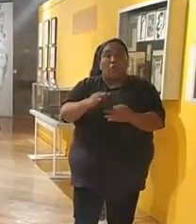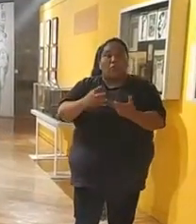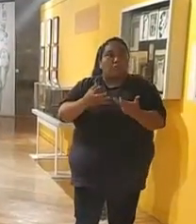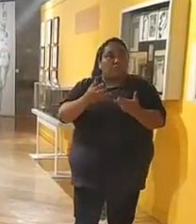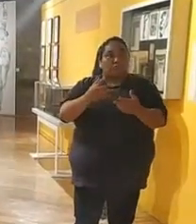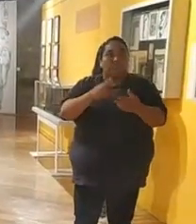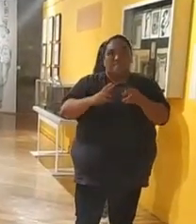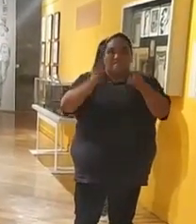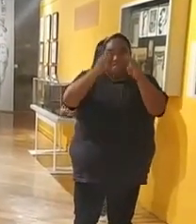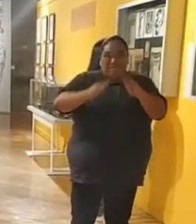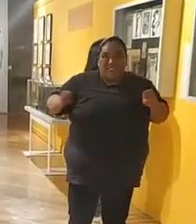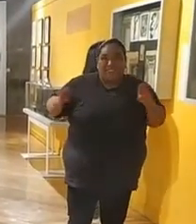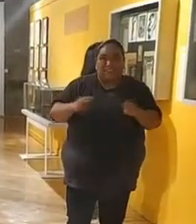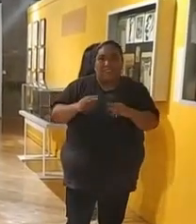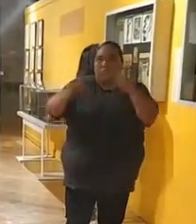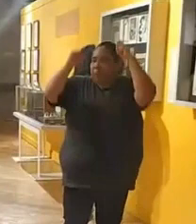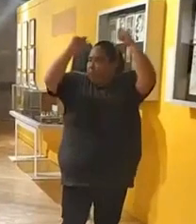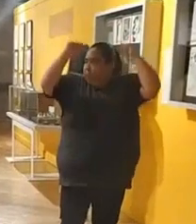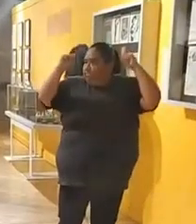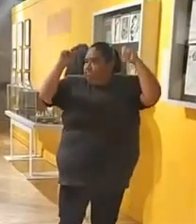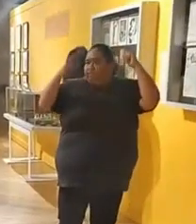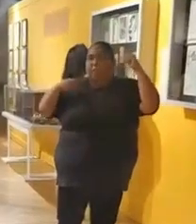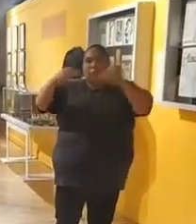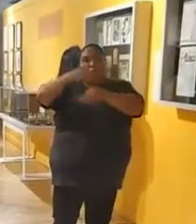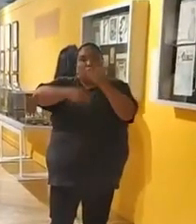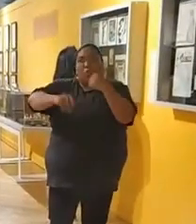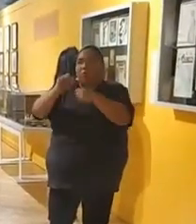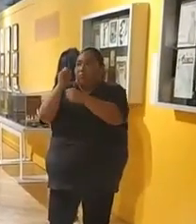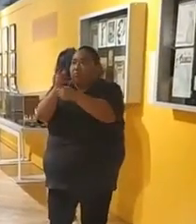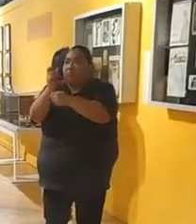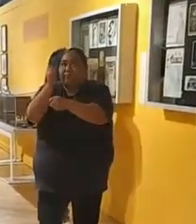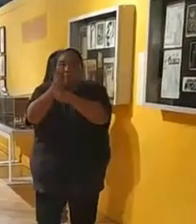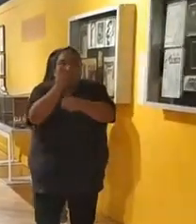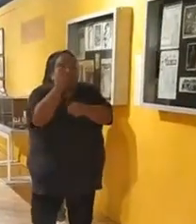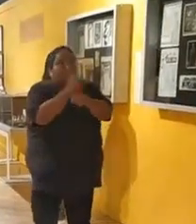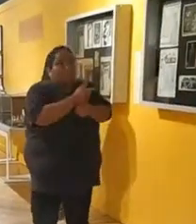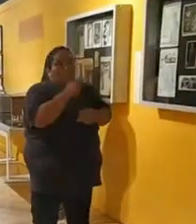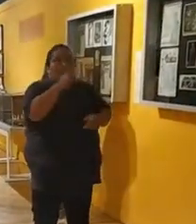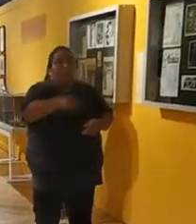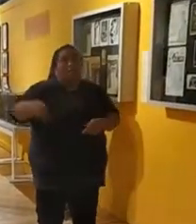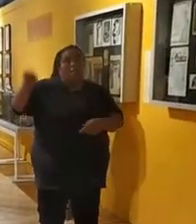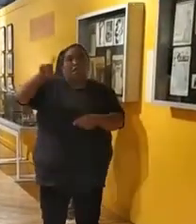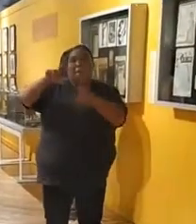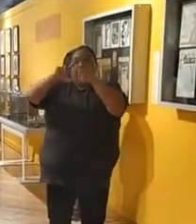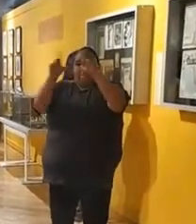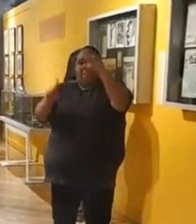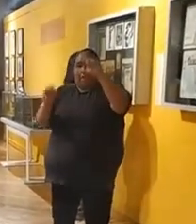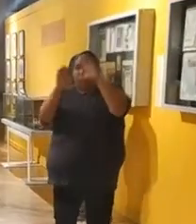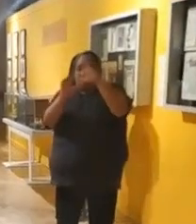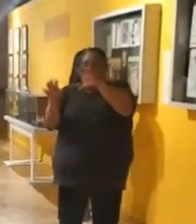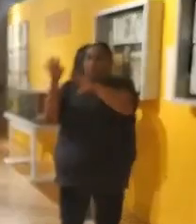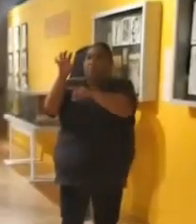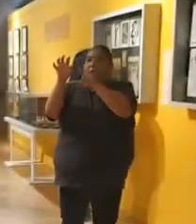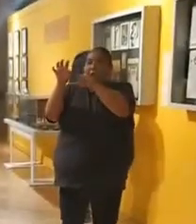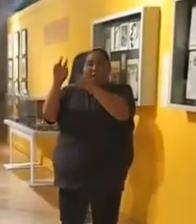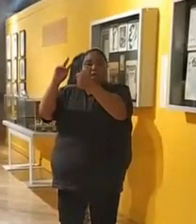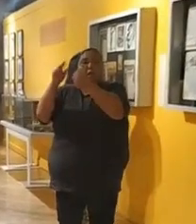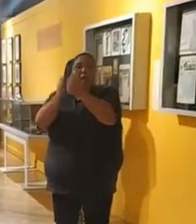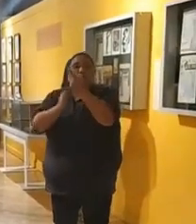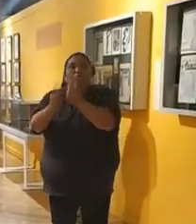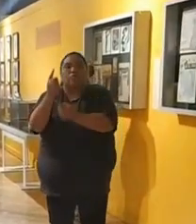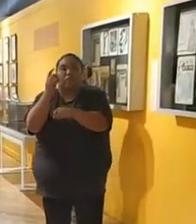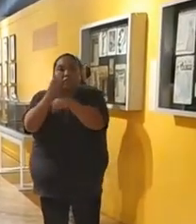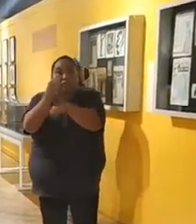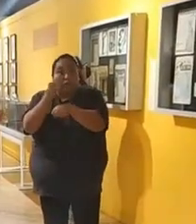esta música que vamos a empezar a identificar, y justamente el bajío va a ser el que va a empezar a darle identidad a